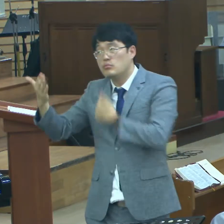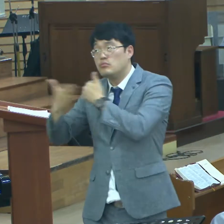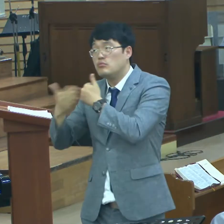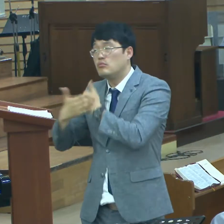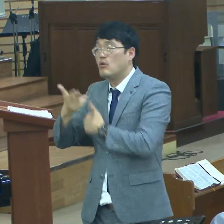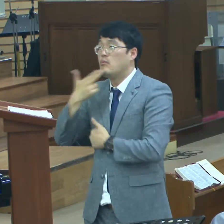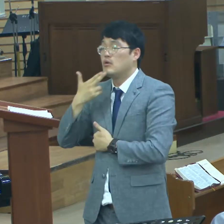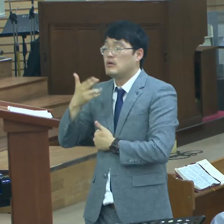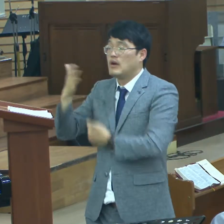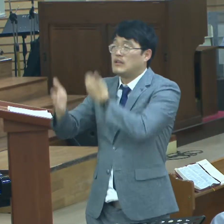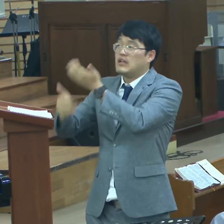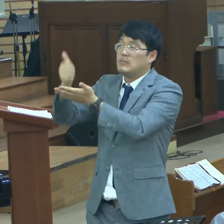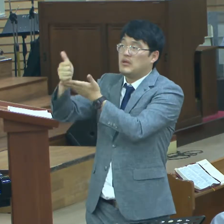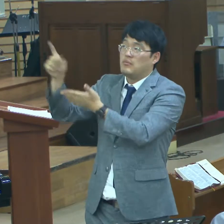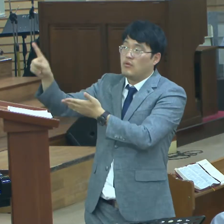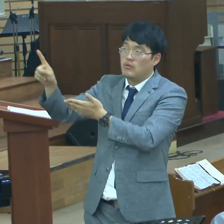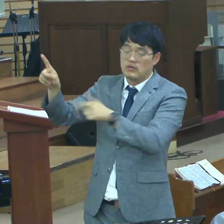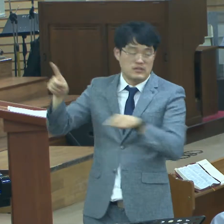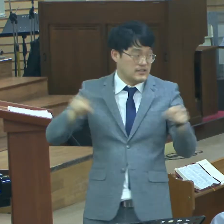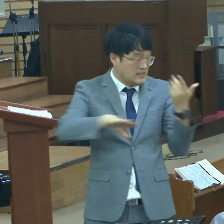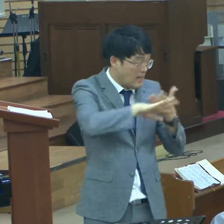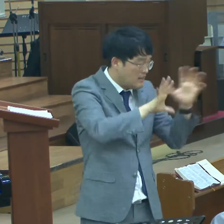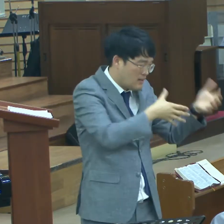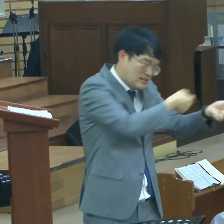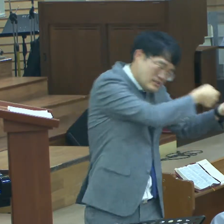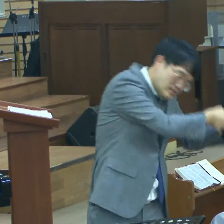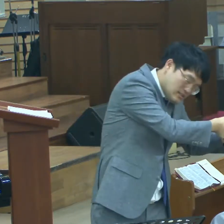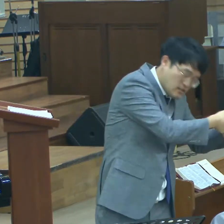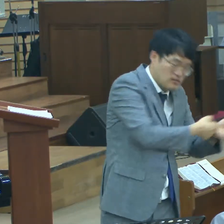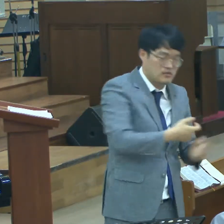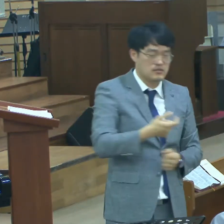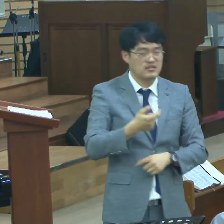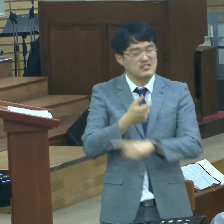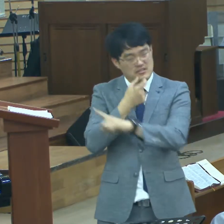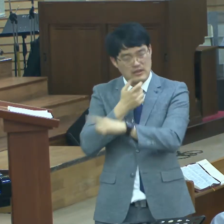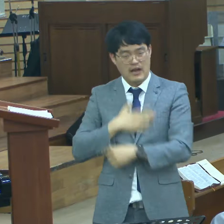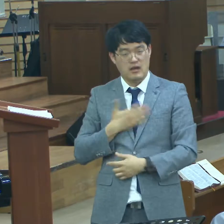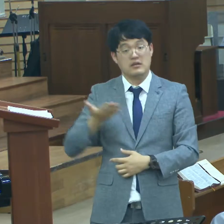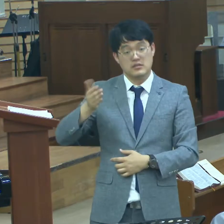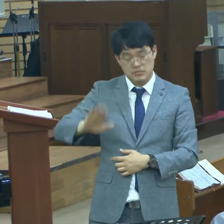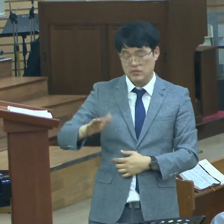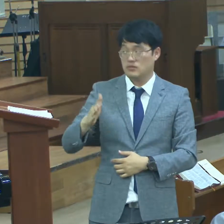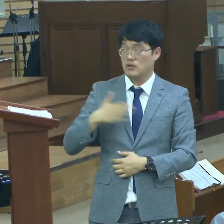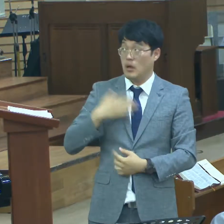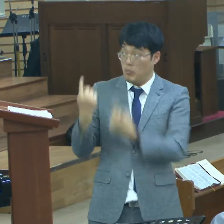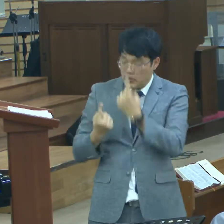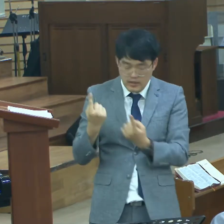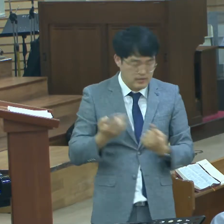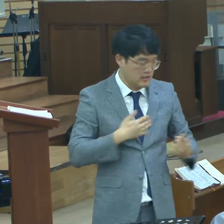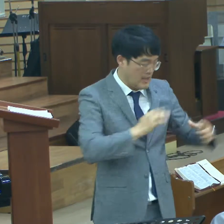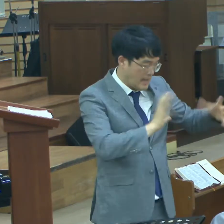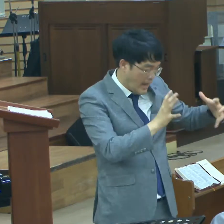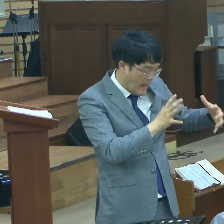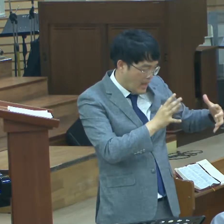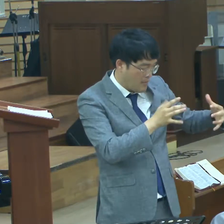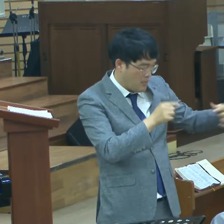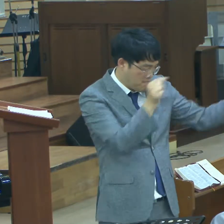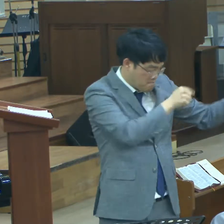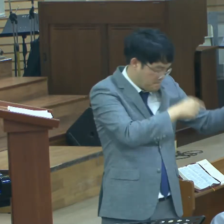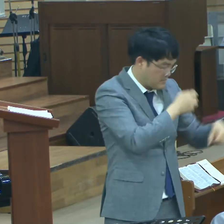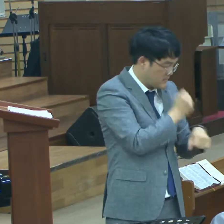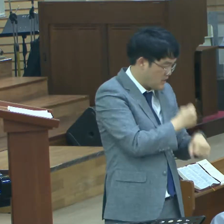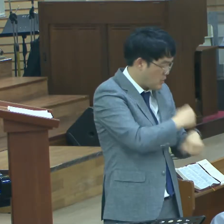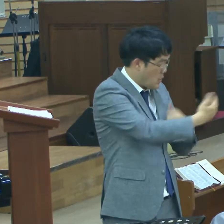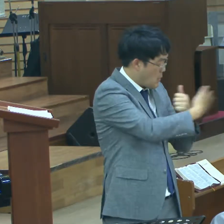알든 말든 우리는 그냥 외교적으로 노력해서 군사력을 동원하고 우리가 보물을 주고 사람들을 용병처럼 사가지고